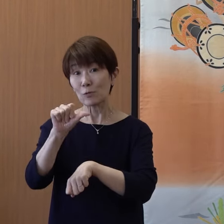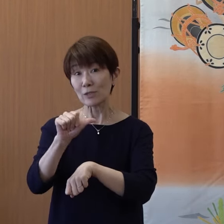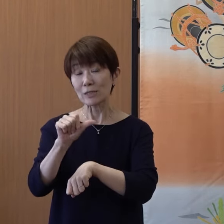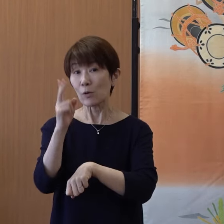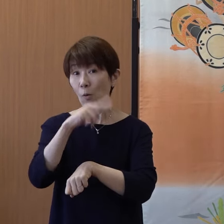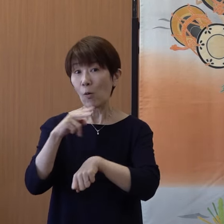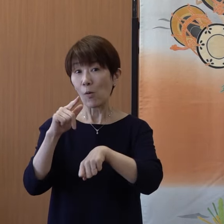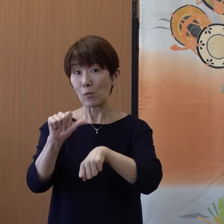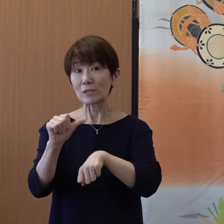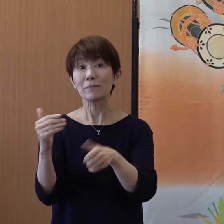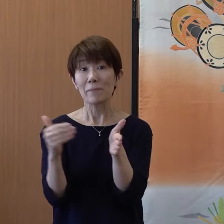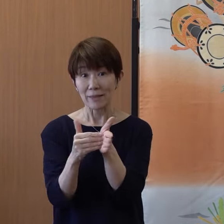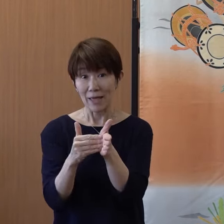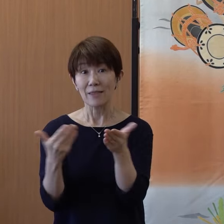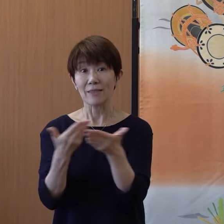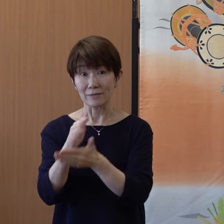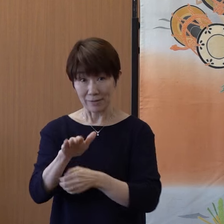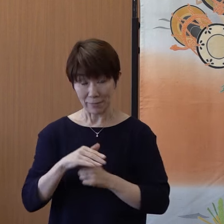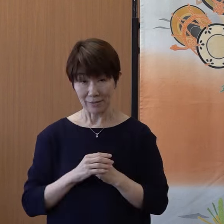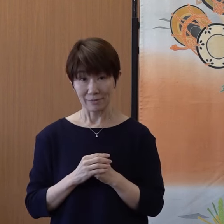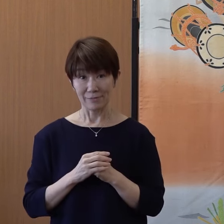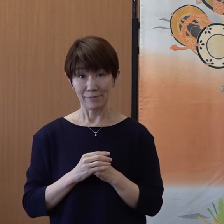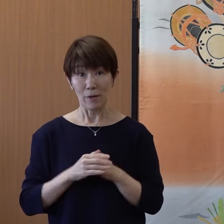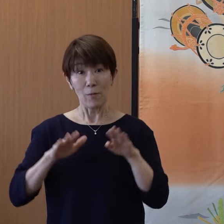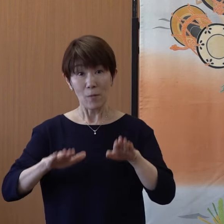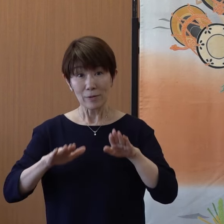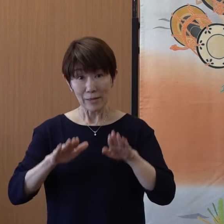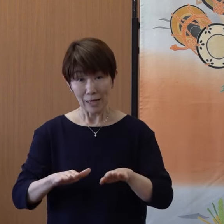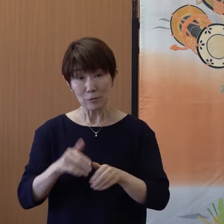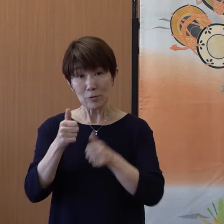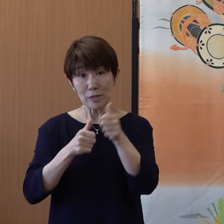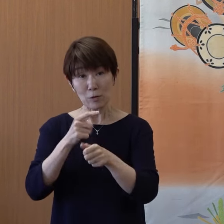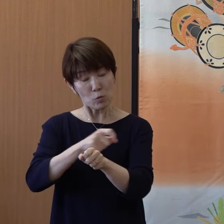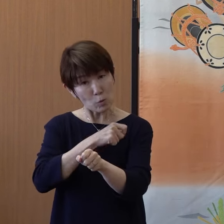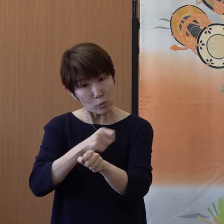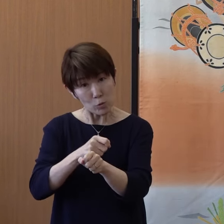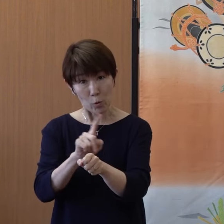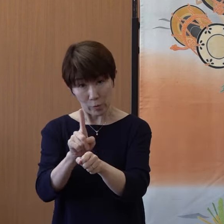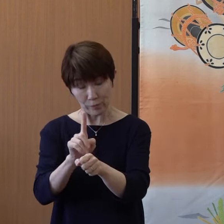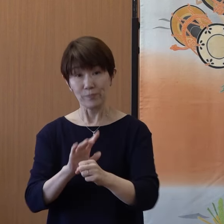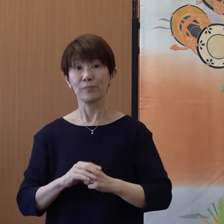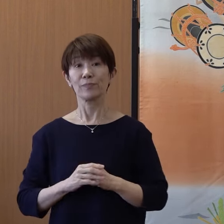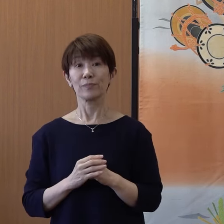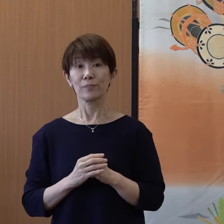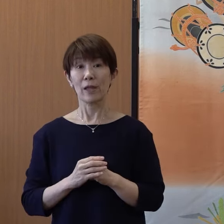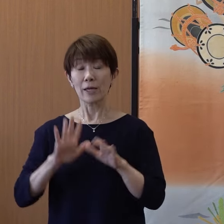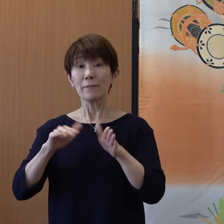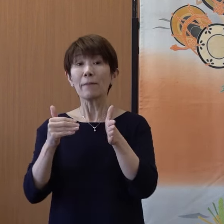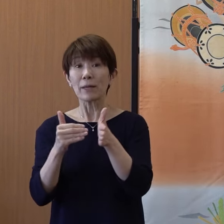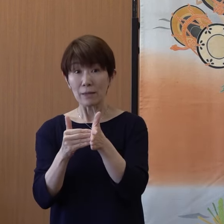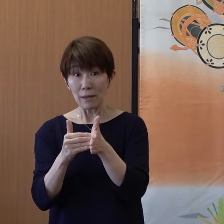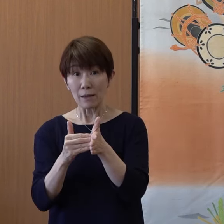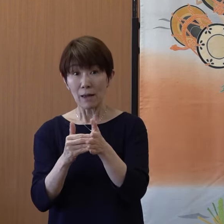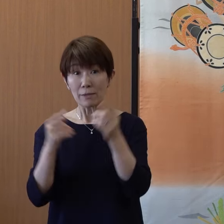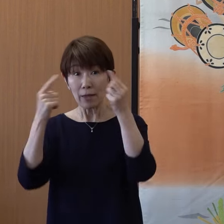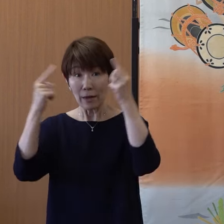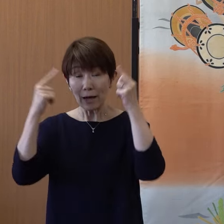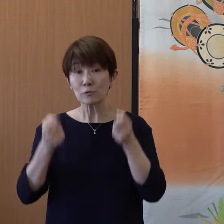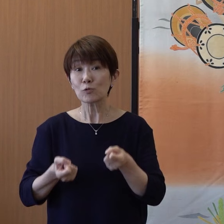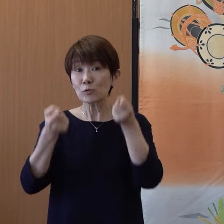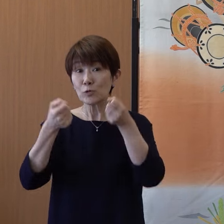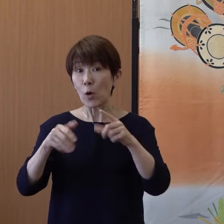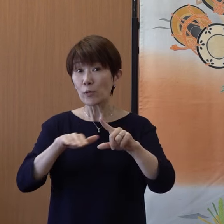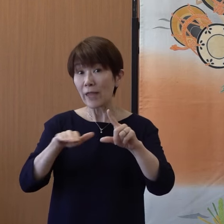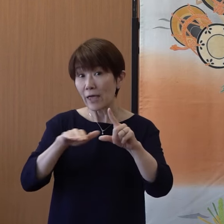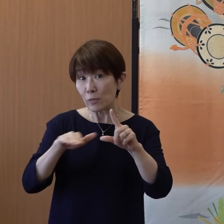。今回の試験の主な特徴といたしましては、これまで大学卒業程度